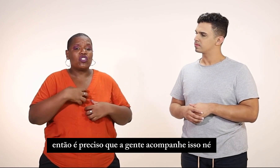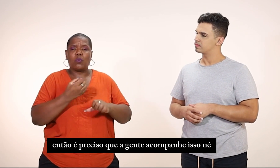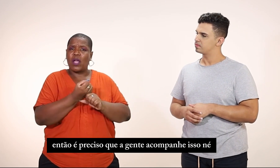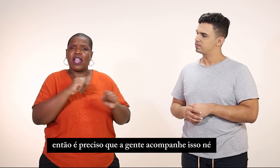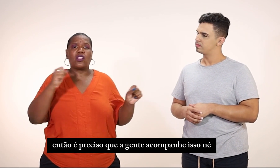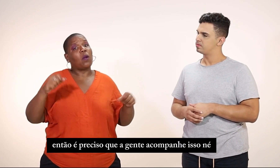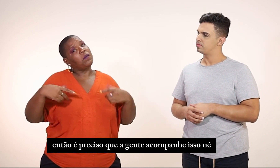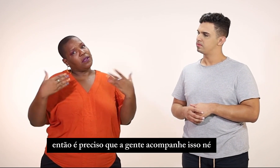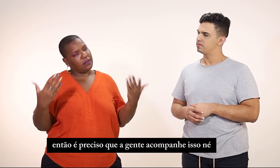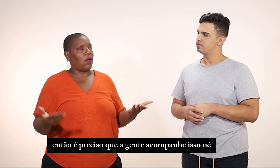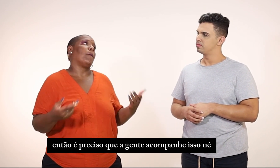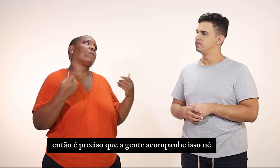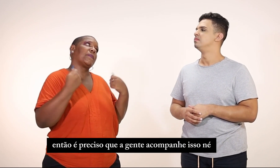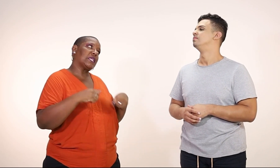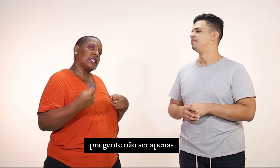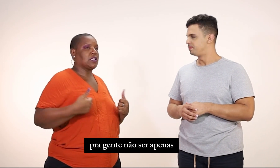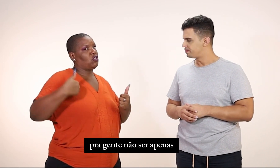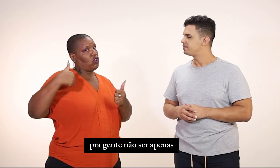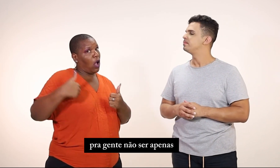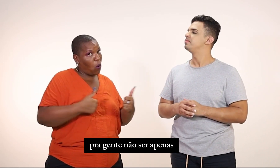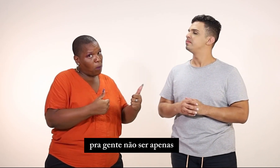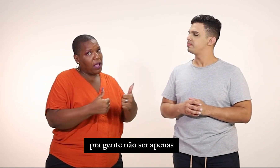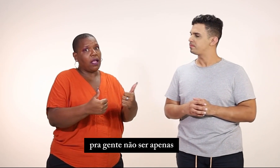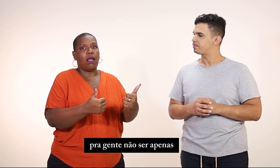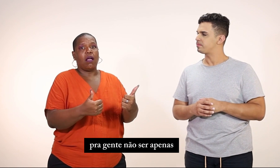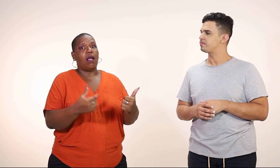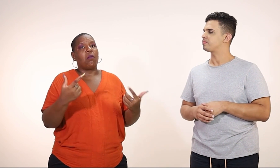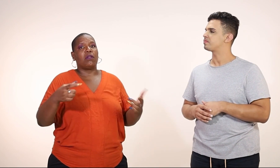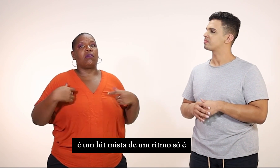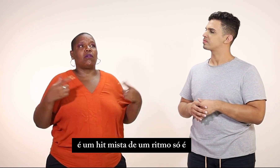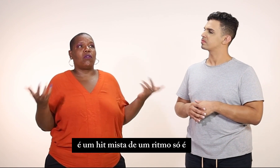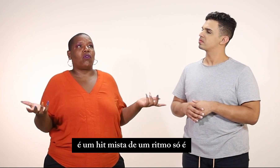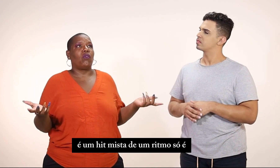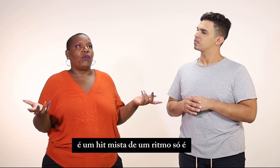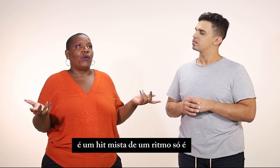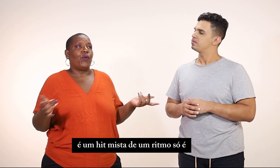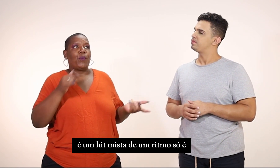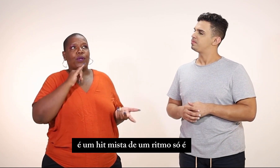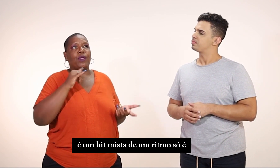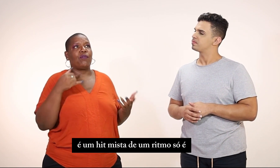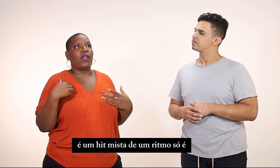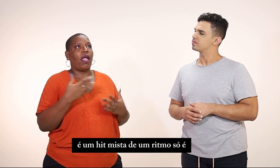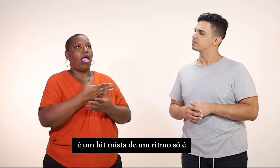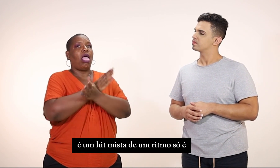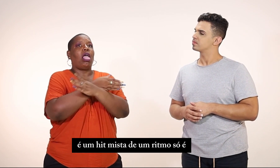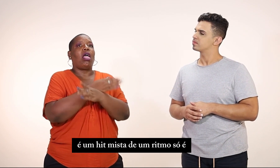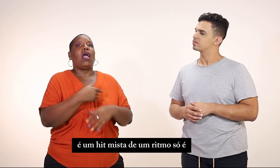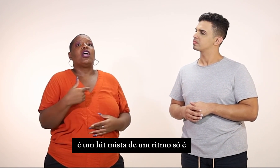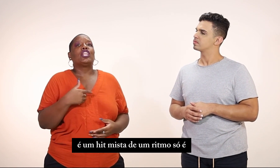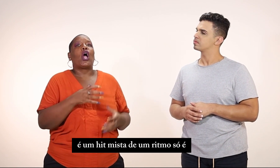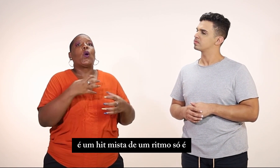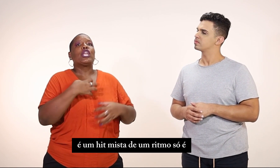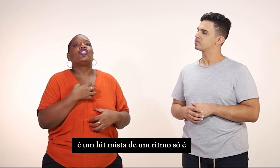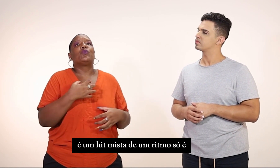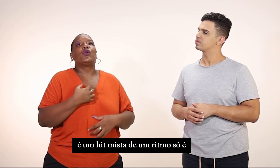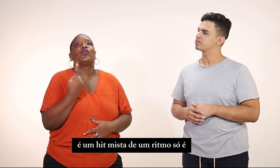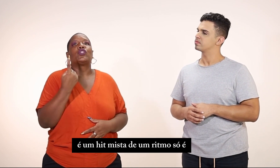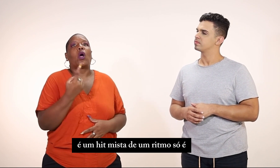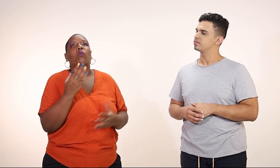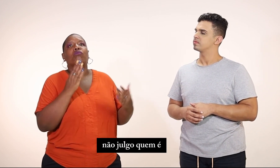gente acompanhe isso, né? Pra gente não ser apenas um ritmista de um ritmo só. Não